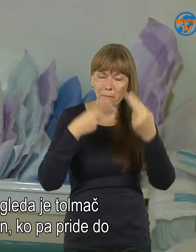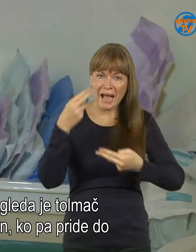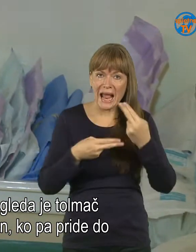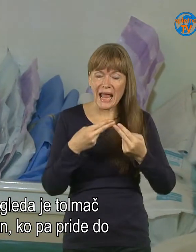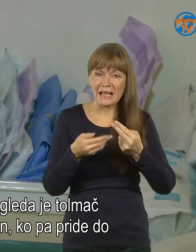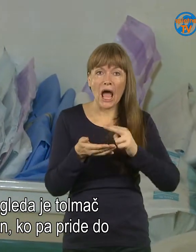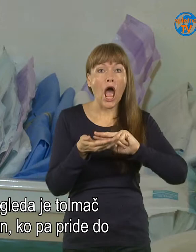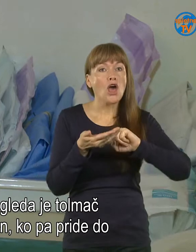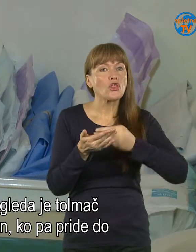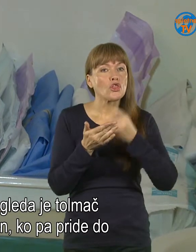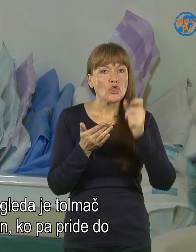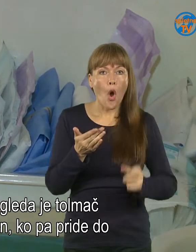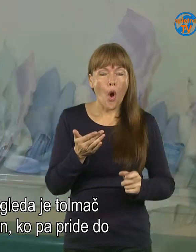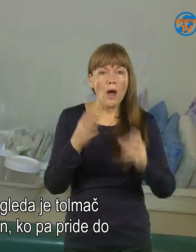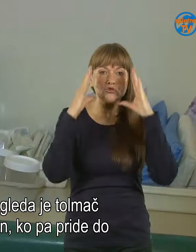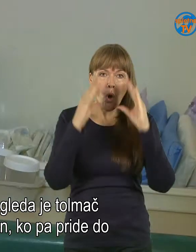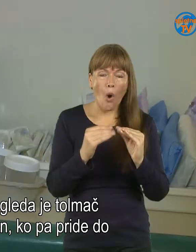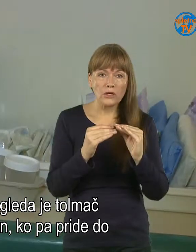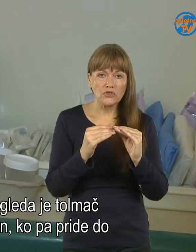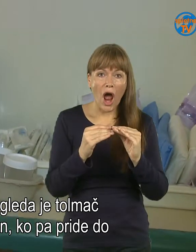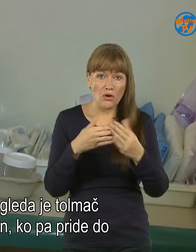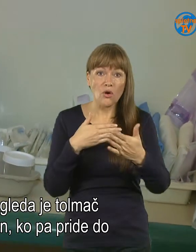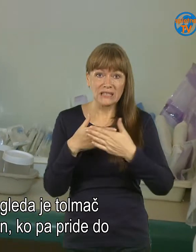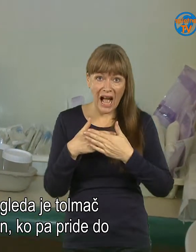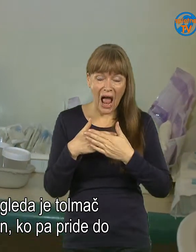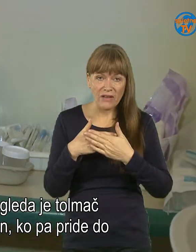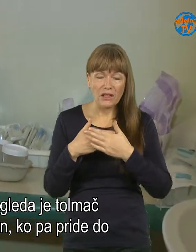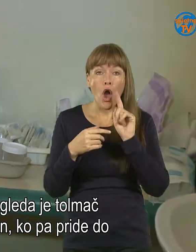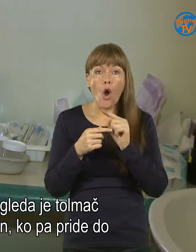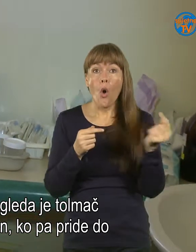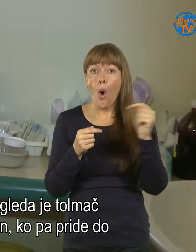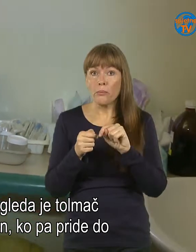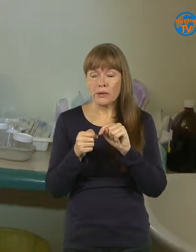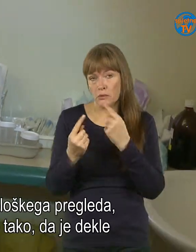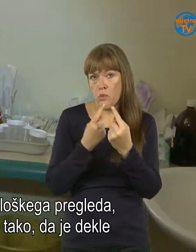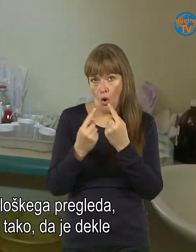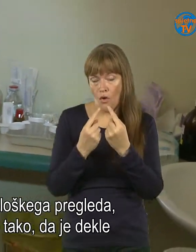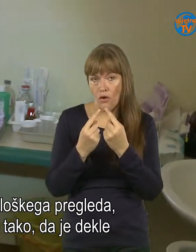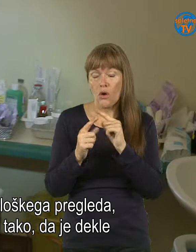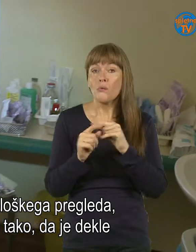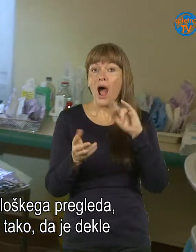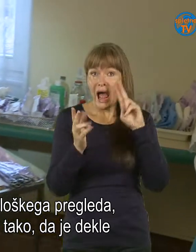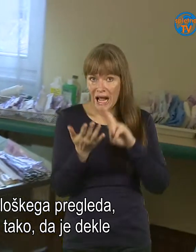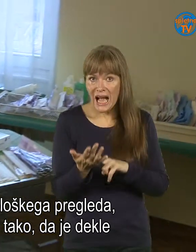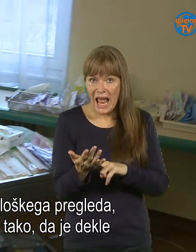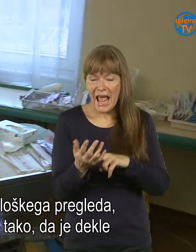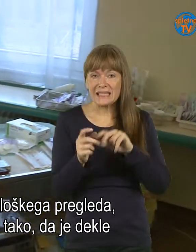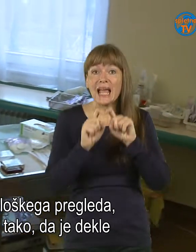je tolmač navadno zraven. Ko pa pride do dejanskega